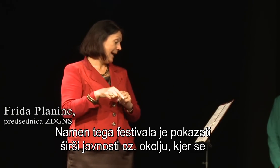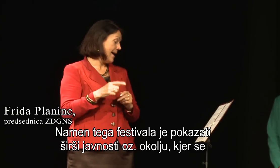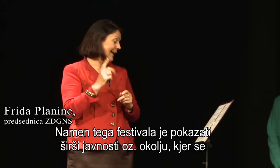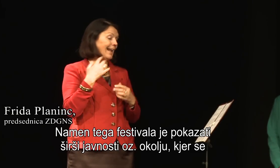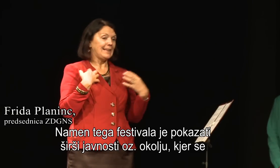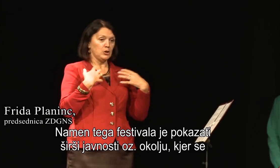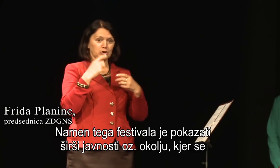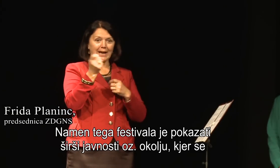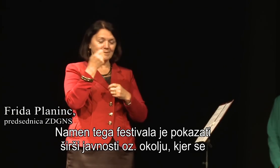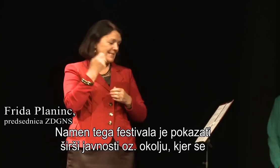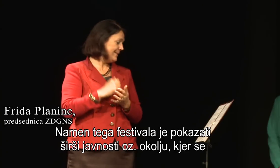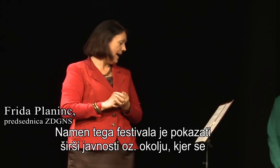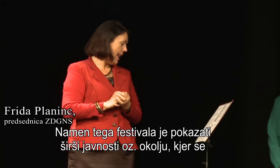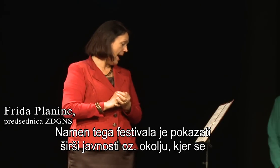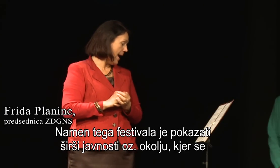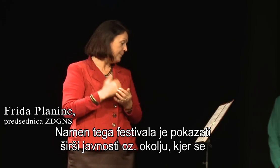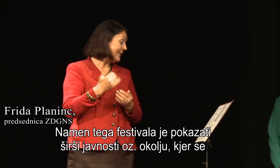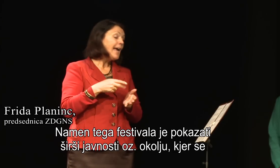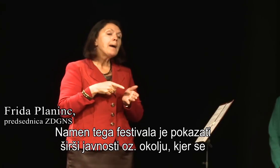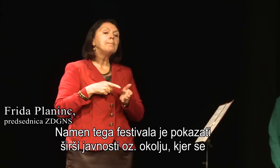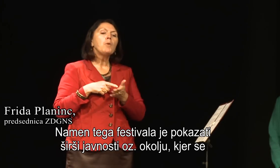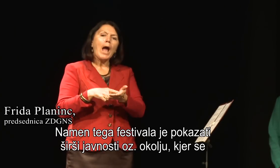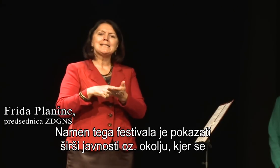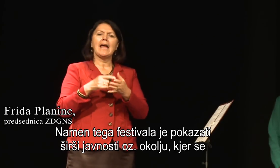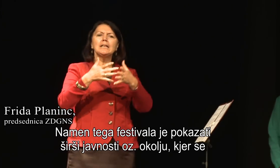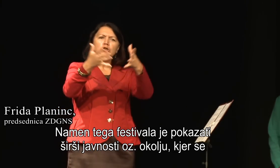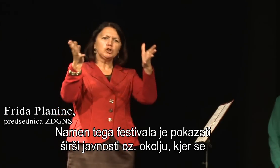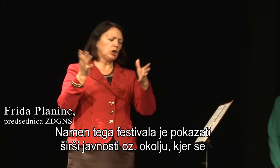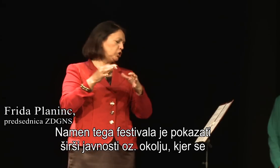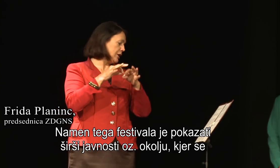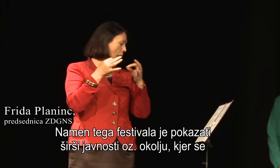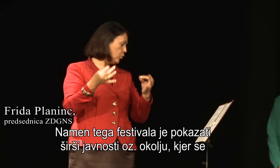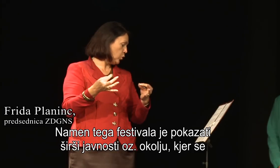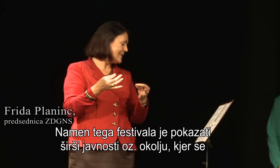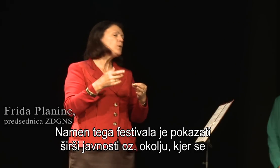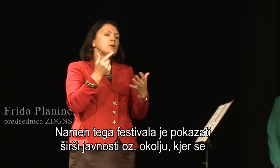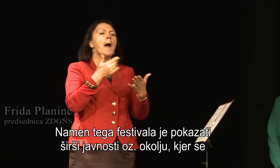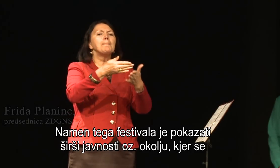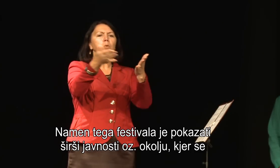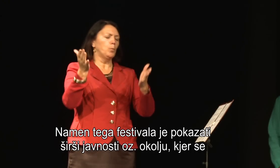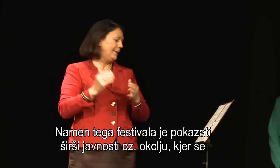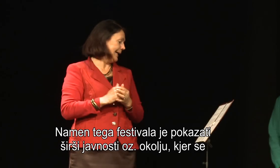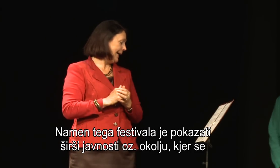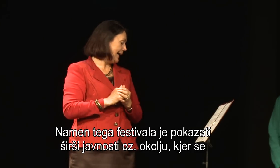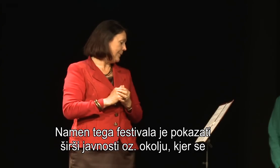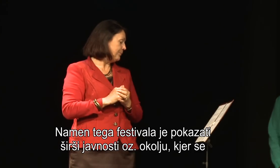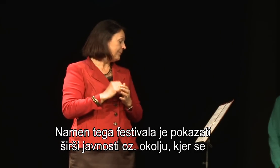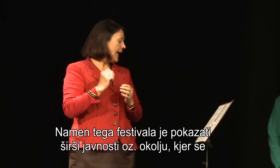Namen tega gledališkega festivala je pokazati širši javnosti oziroma javnosti v